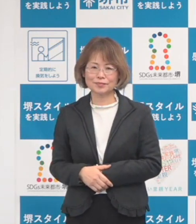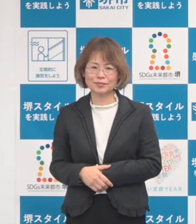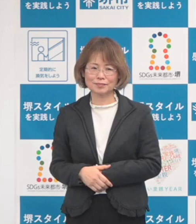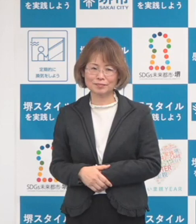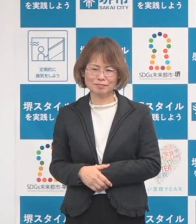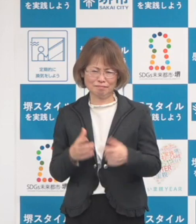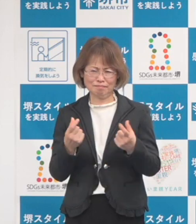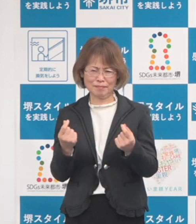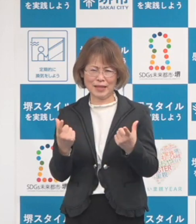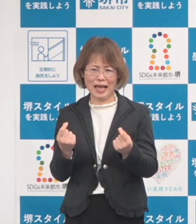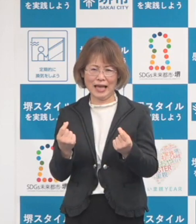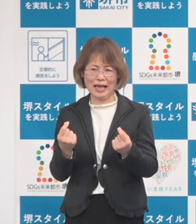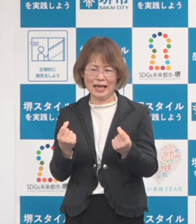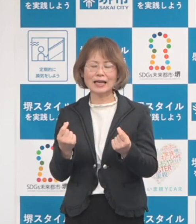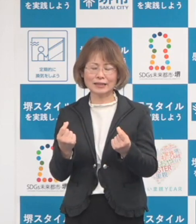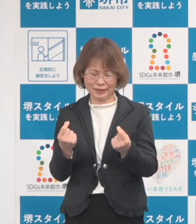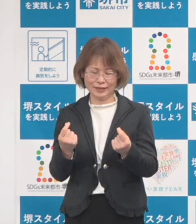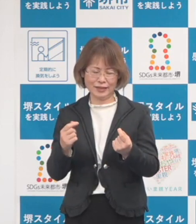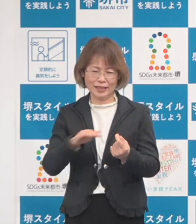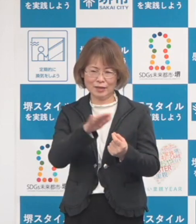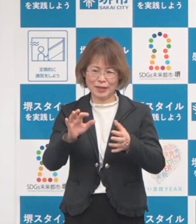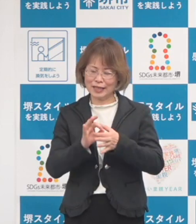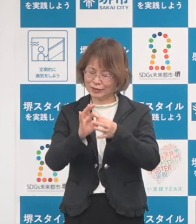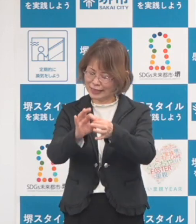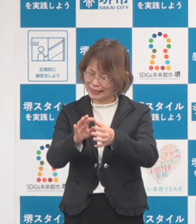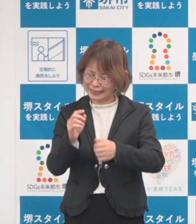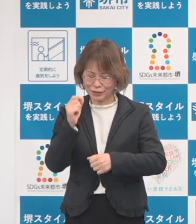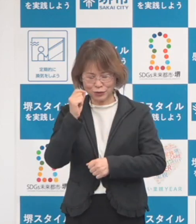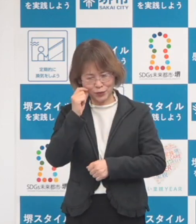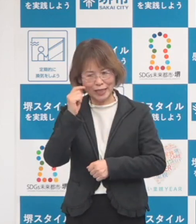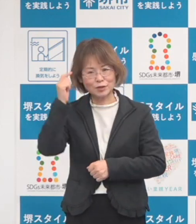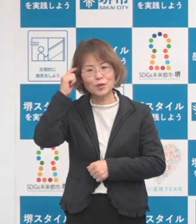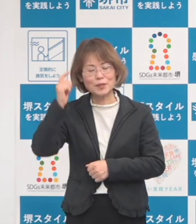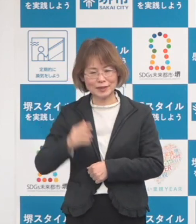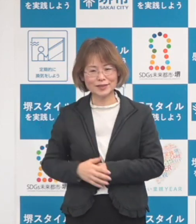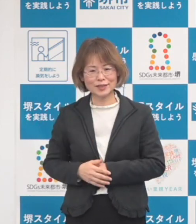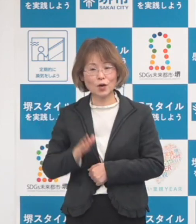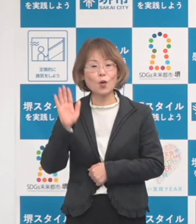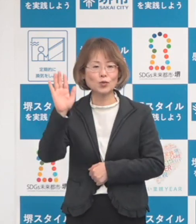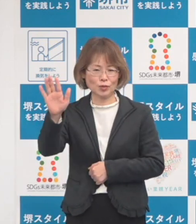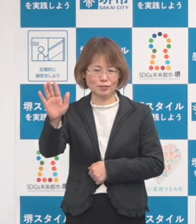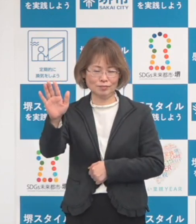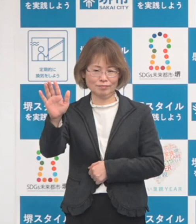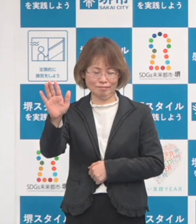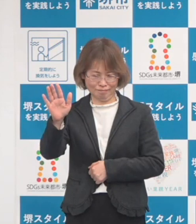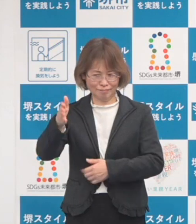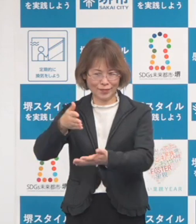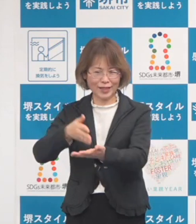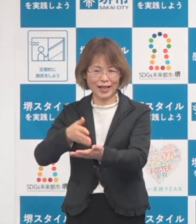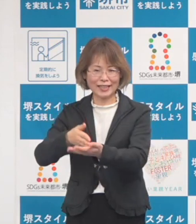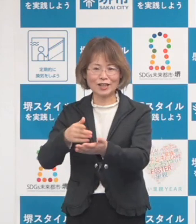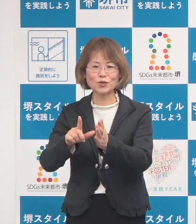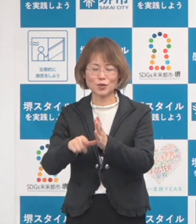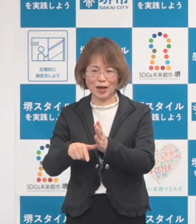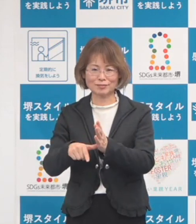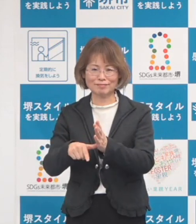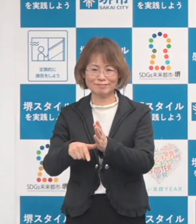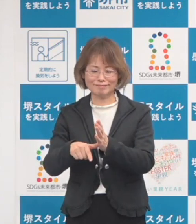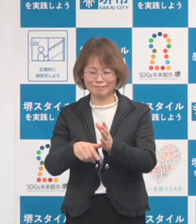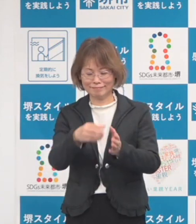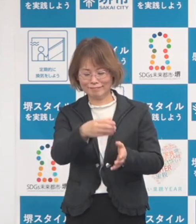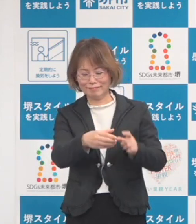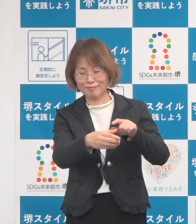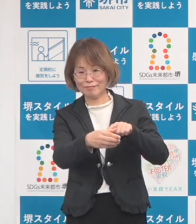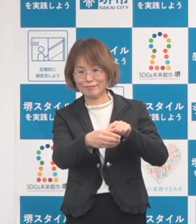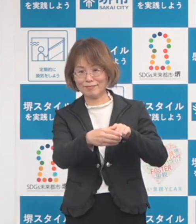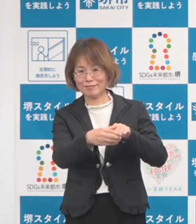徹底しないとなかなか伝わらないかと思いますので、ぜひ次の会見からですね、このガラスの容